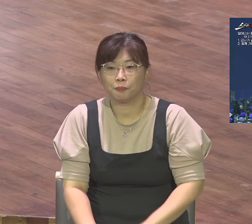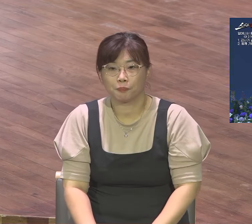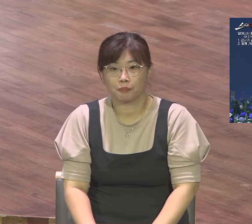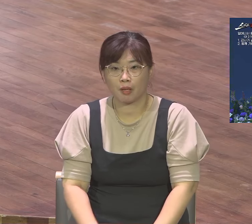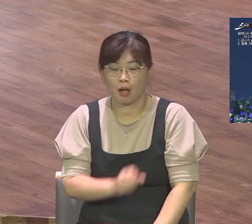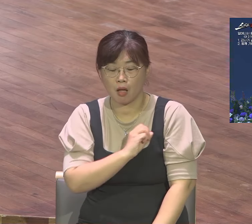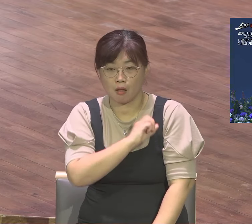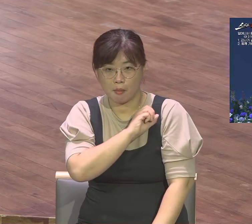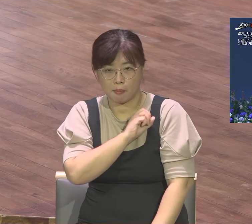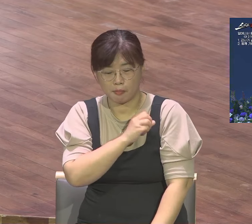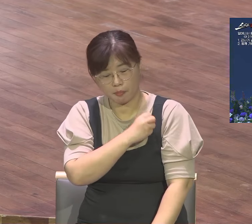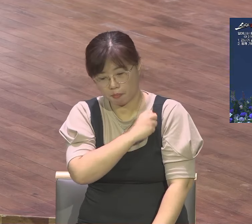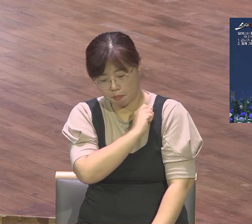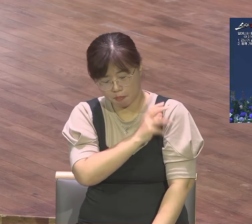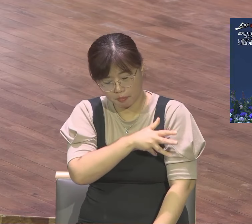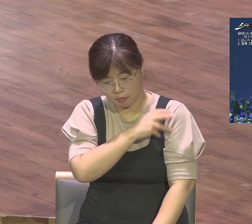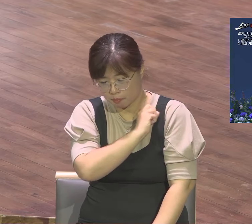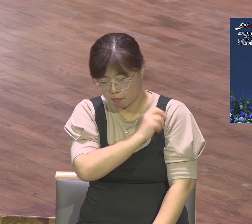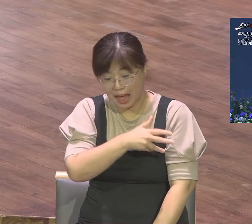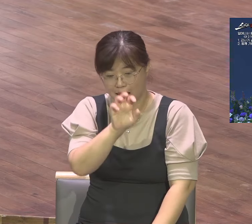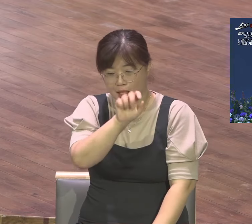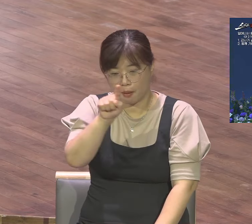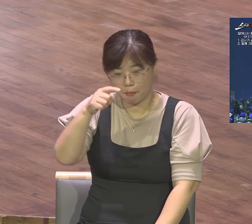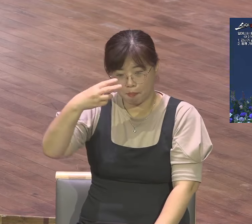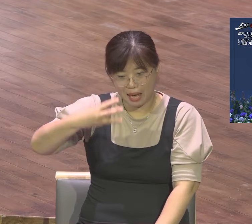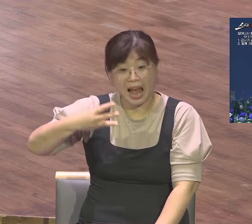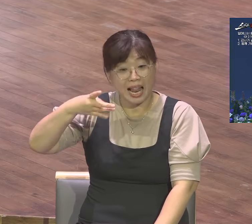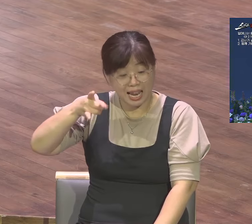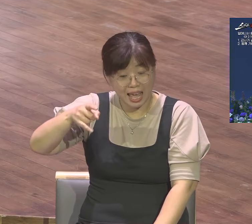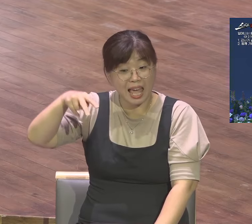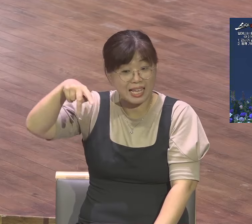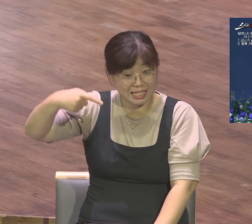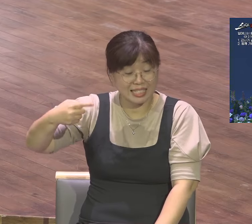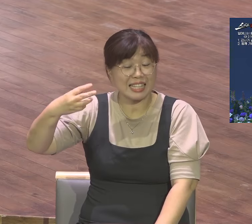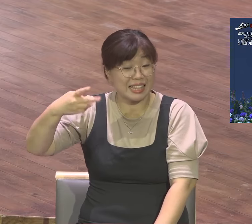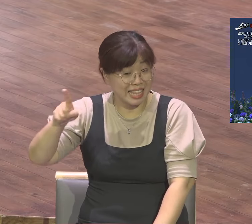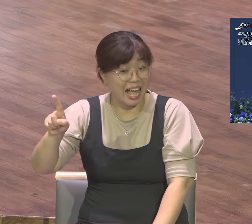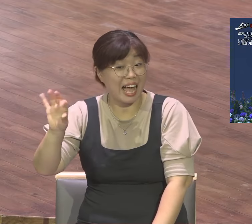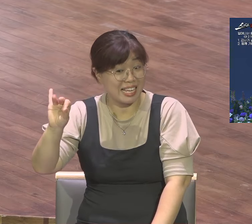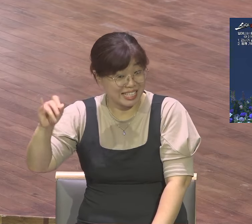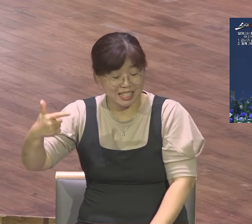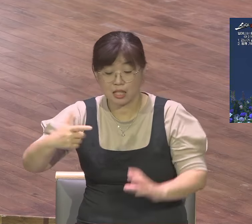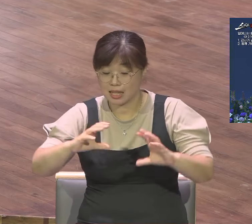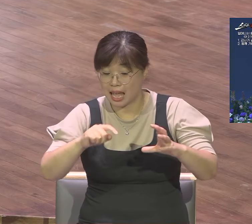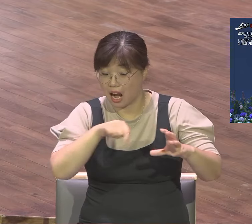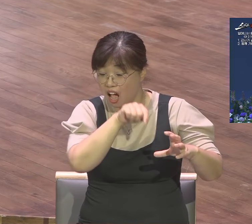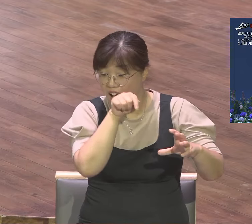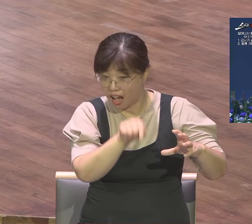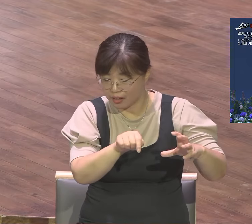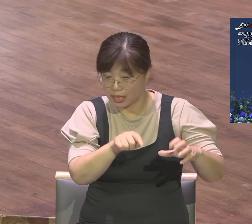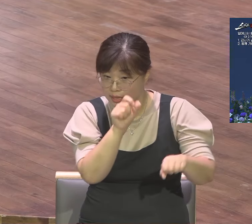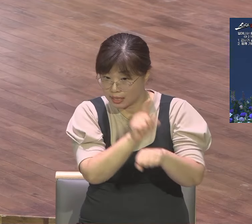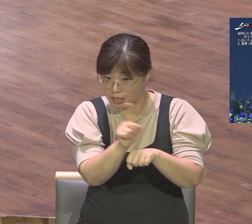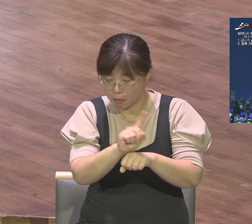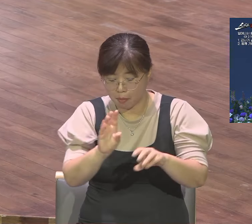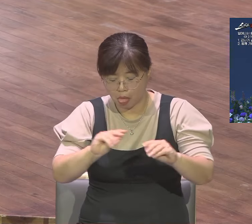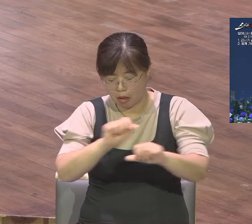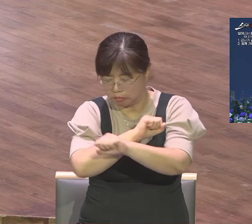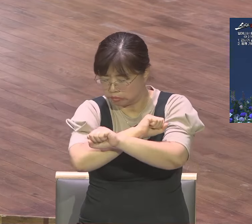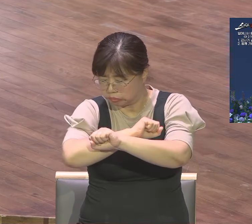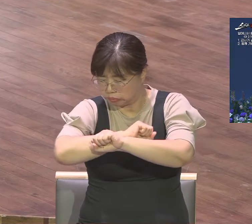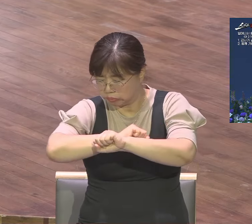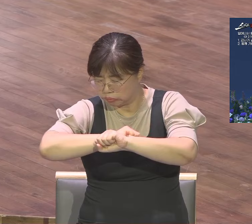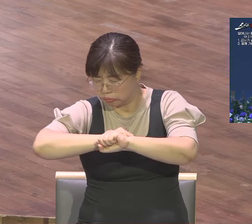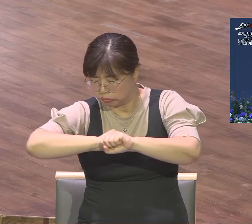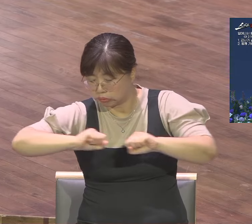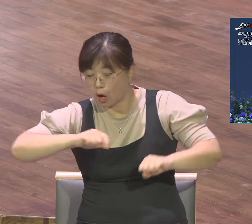여우는 이스라엘에서 포도농사 그것을 해치는 파괴자들이었어요. 돌아다니면서 그냥 땅을